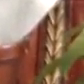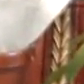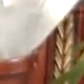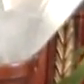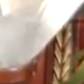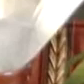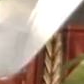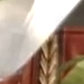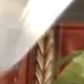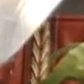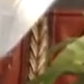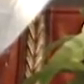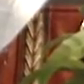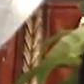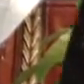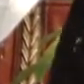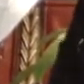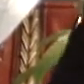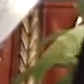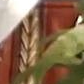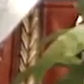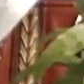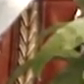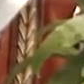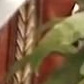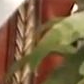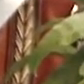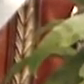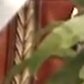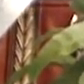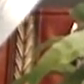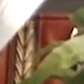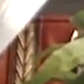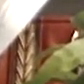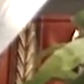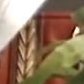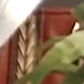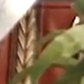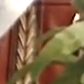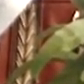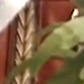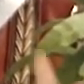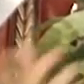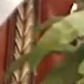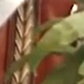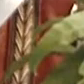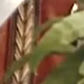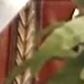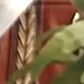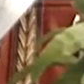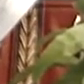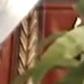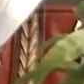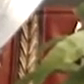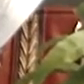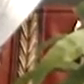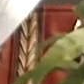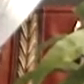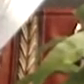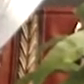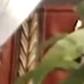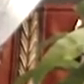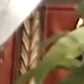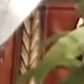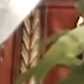muy grande, que son las transformaciones tecnológicas que van impactando en las actividades de los investigadores, de